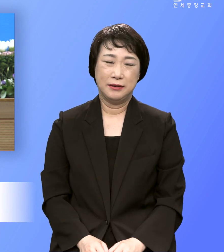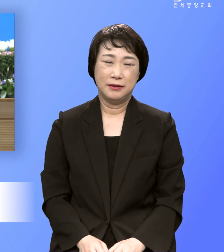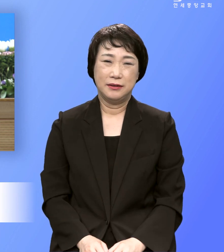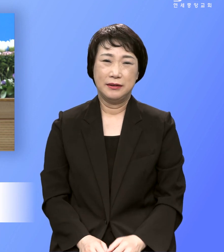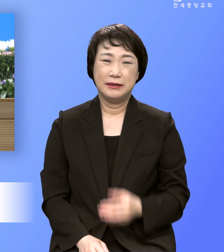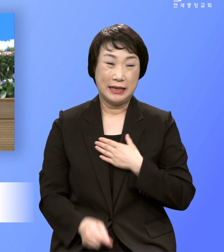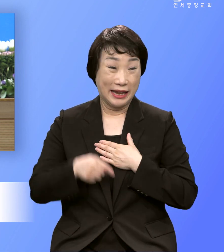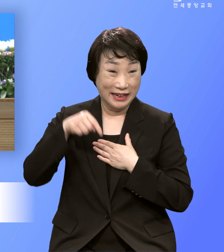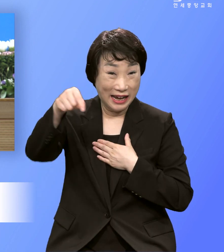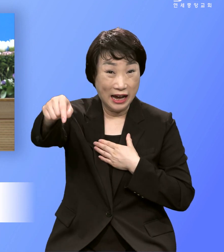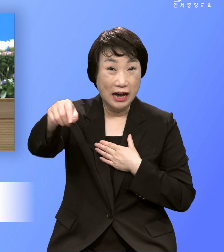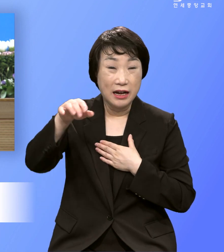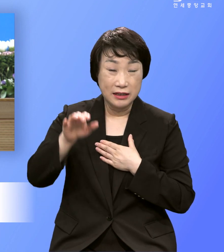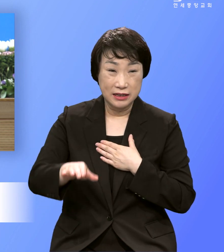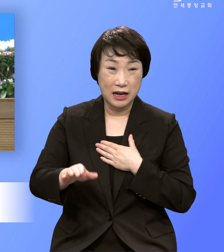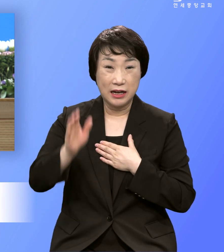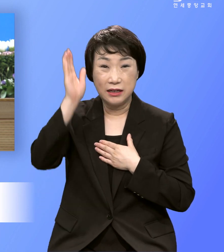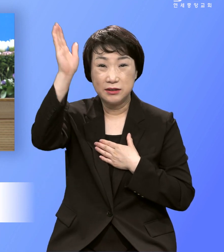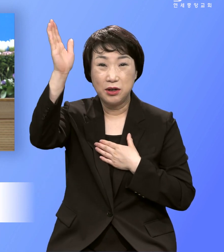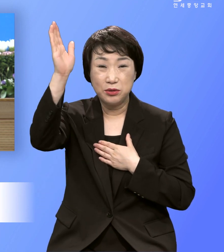내가 나가서